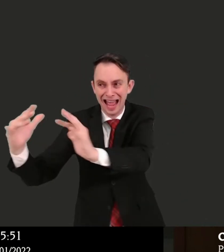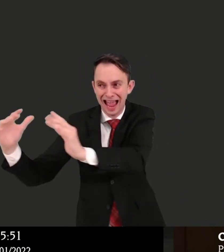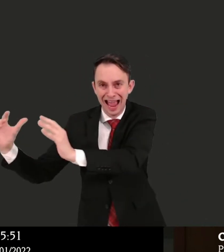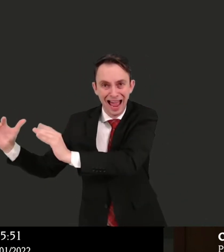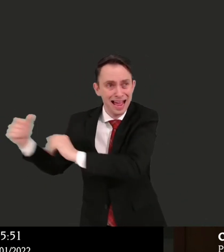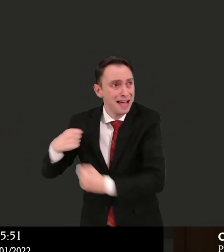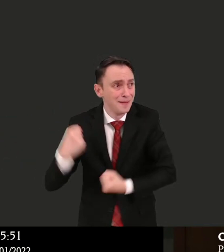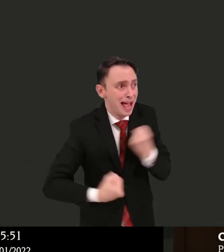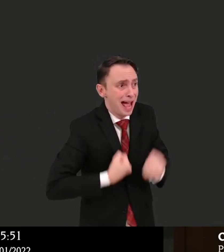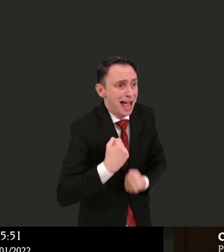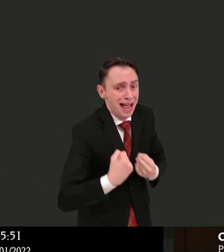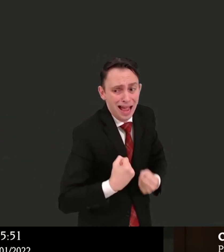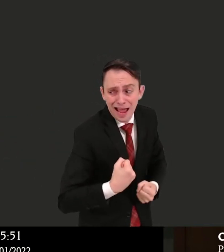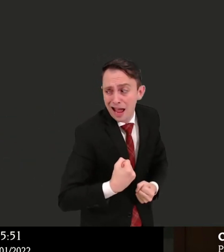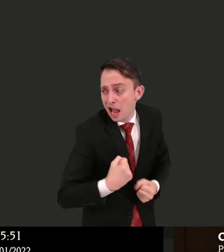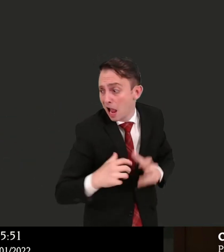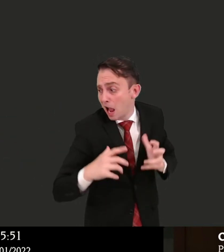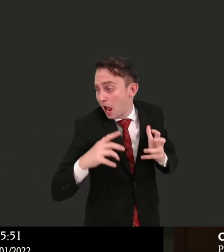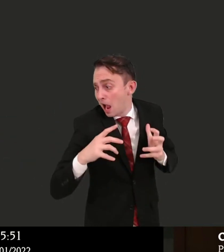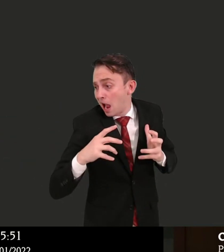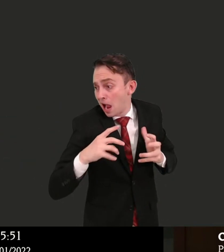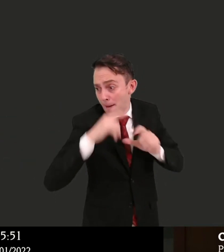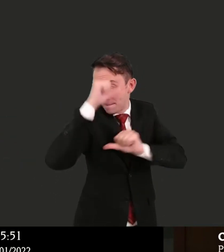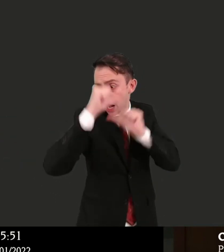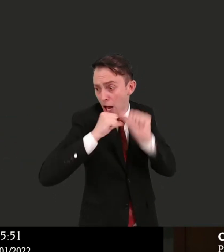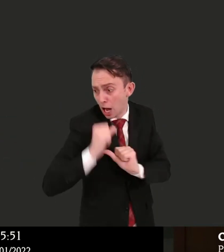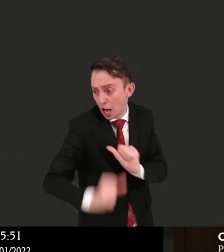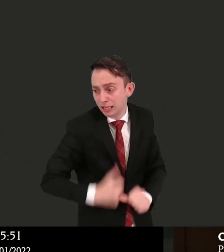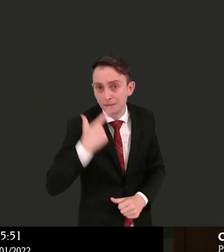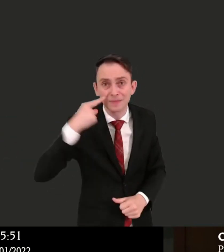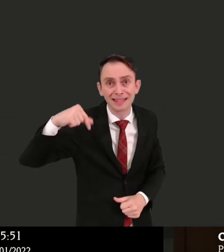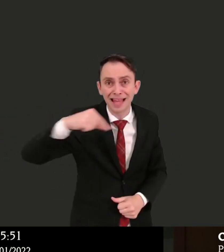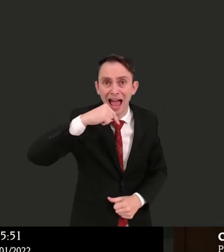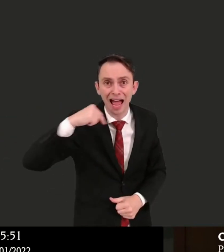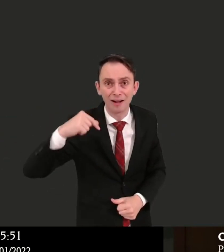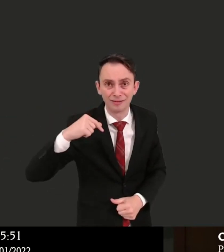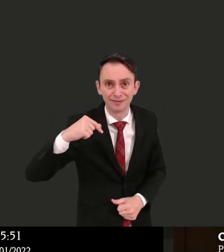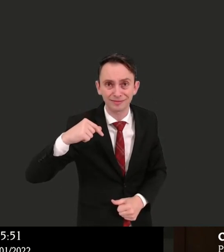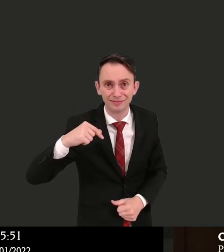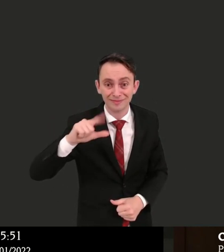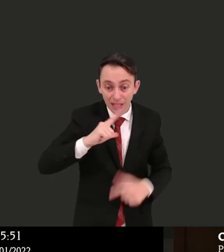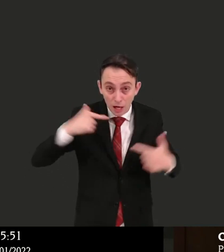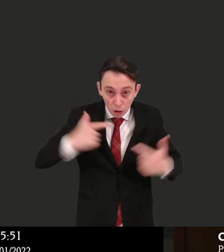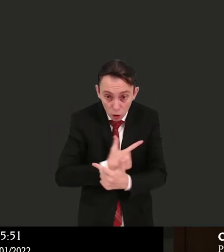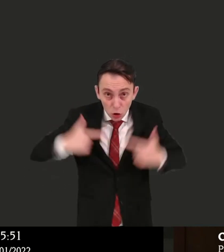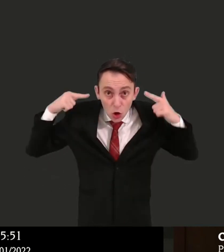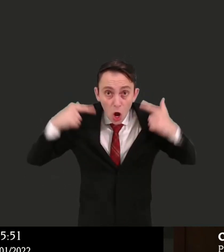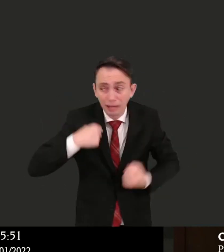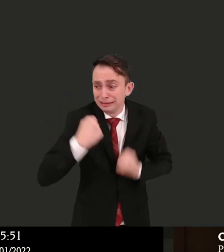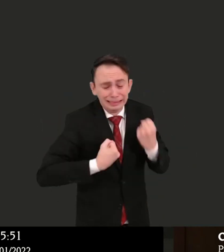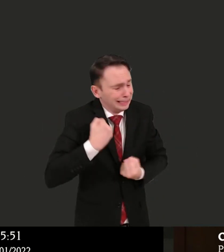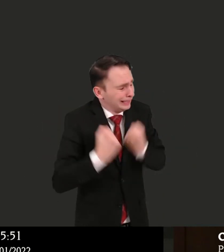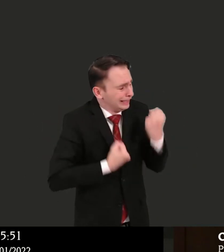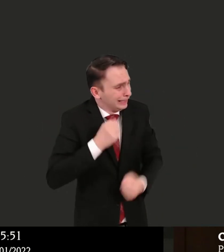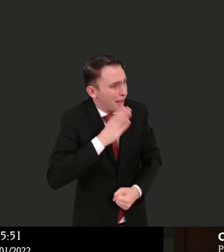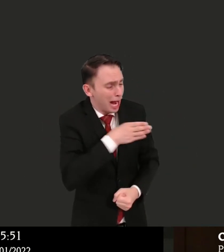vai caminhando. Vai plantando no choro, que já já você vai colher no júbilo e na alegria.